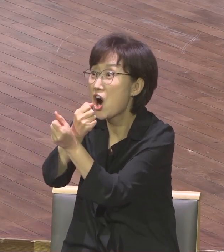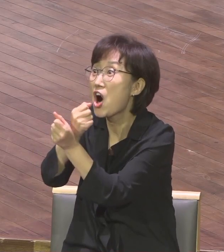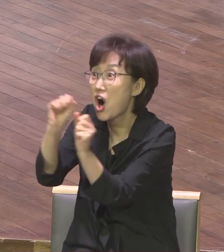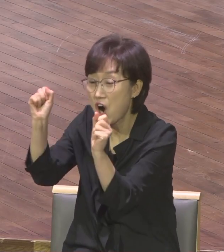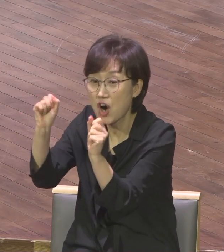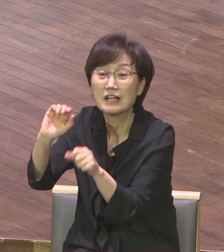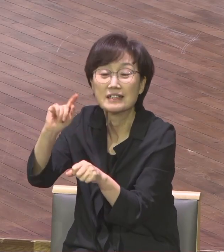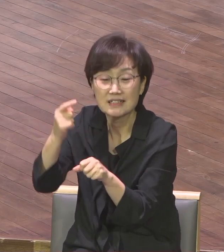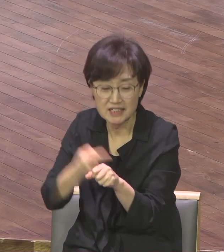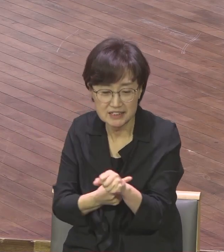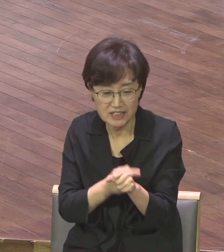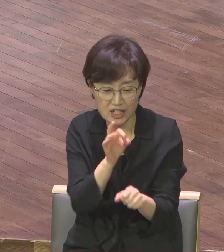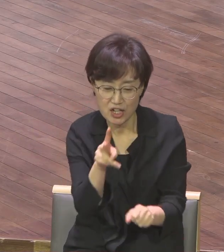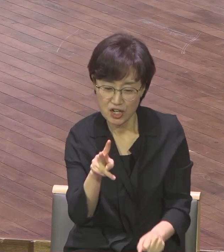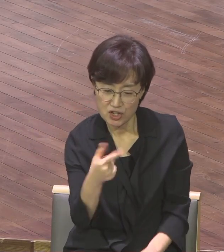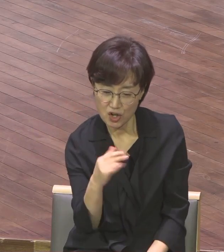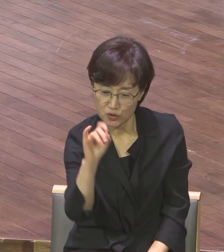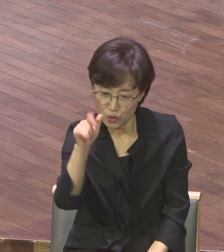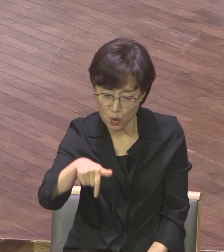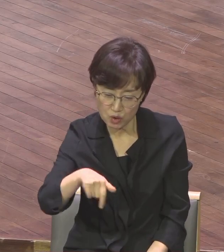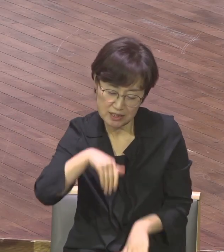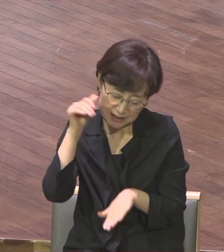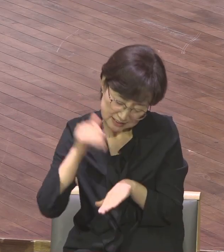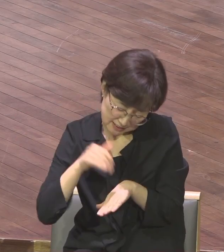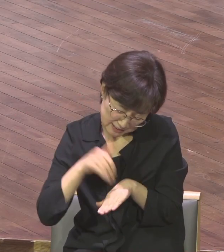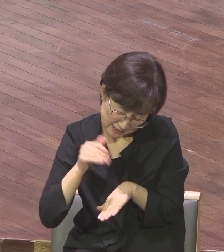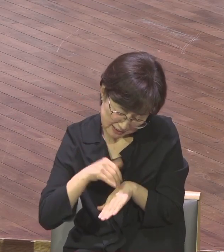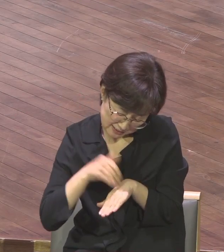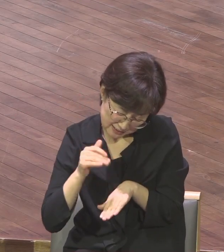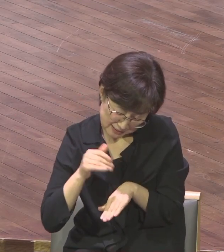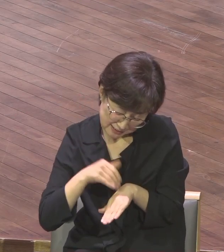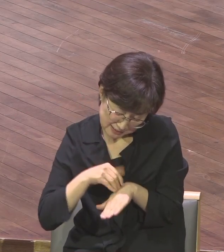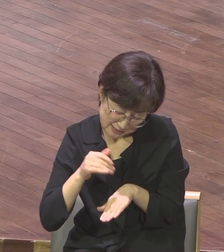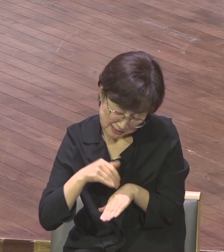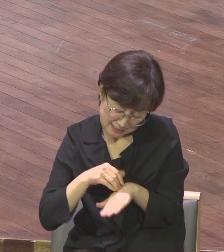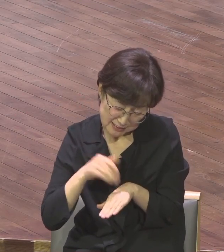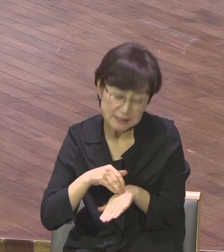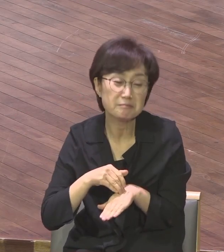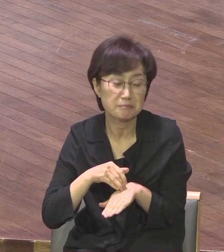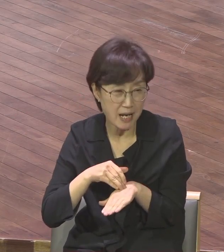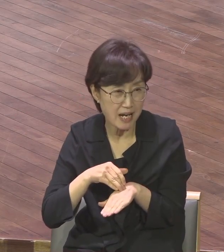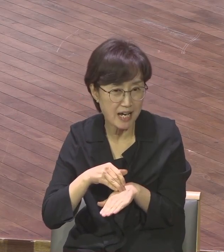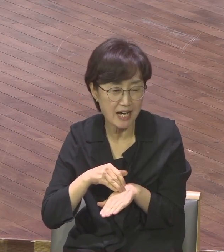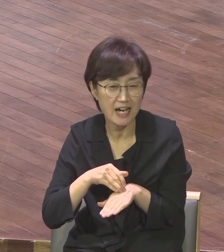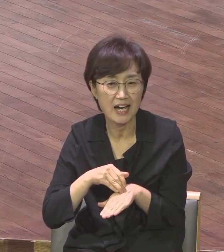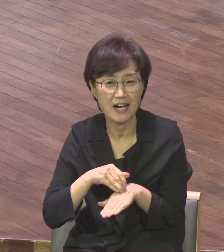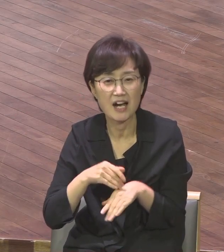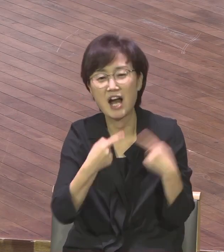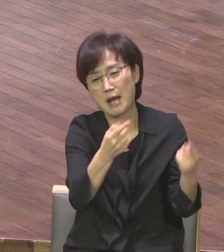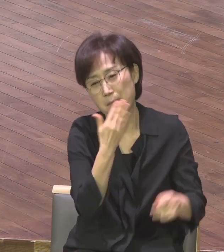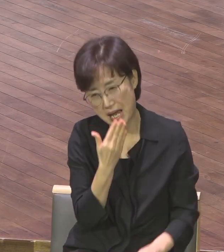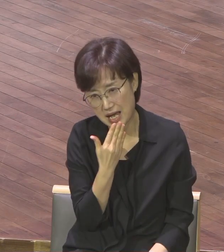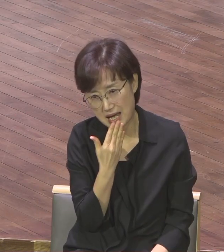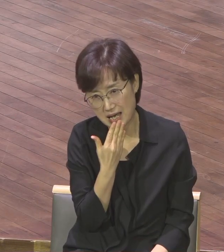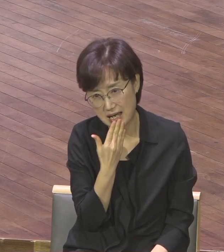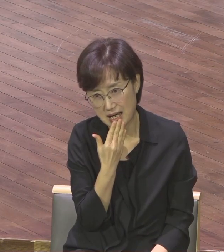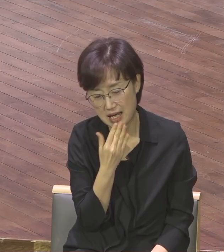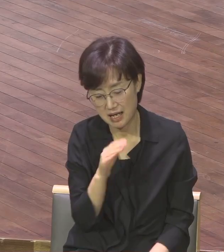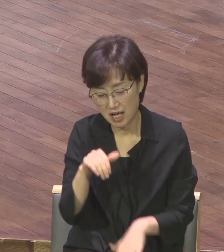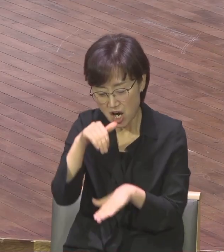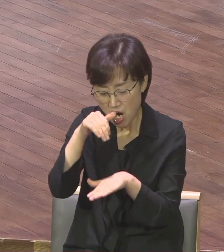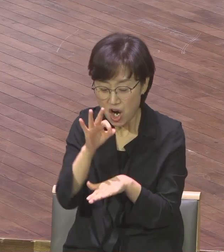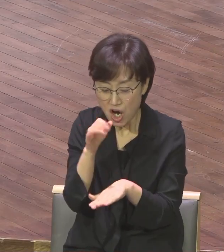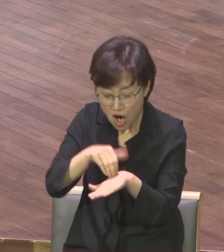연옥에서 죄에 대한 이 보속을 해야 한다라고 주장합니다. 보속을, 한마디로 연옥에서